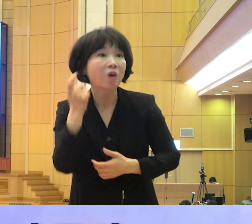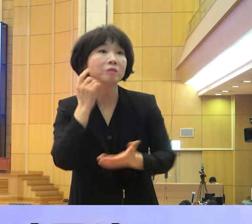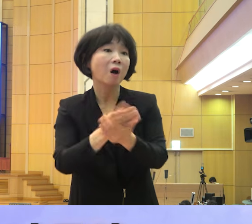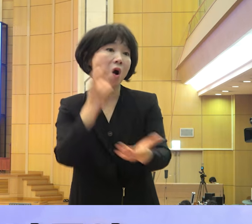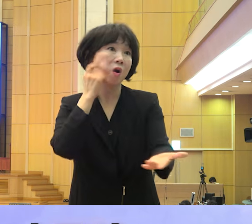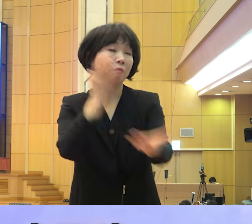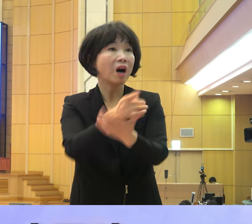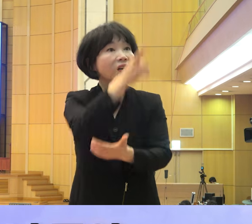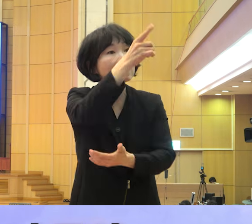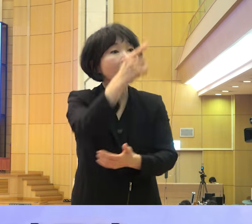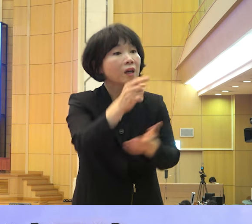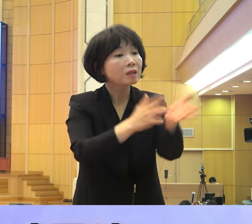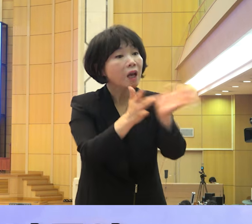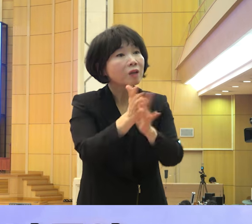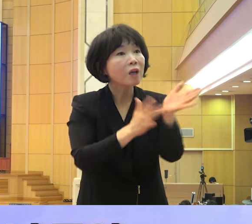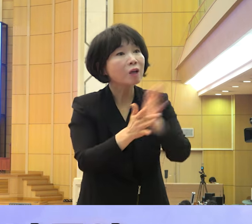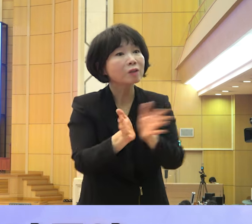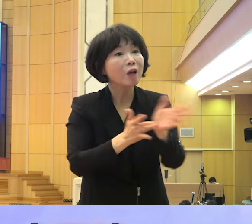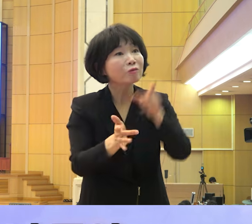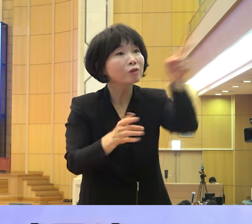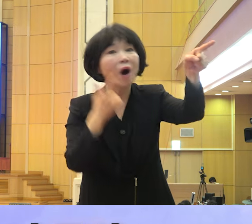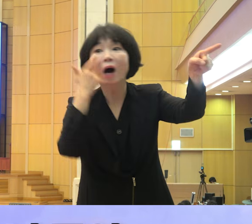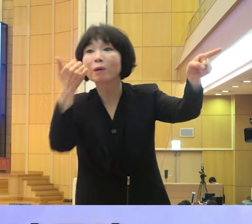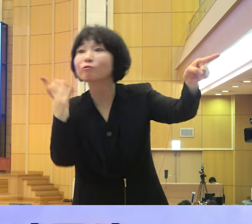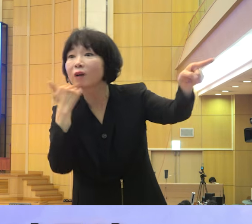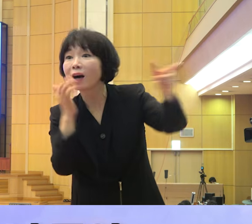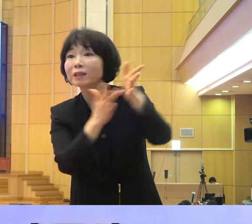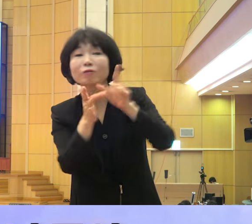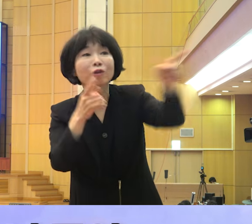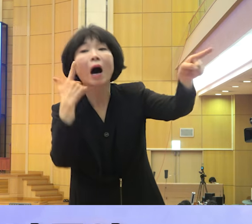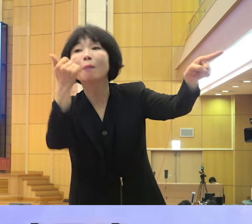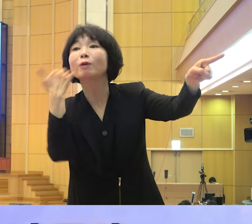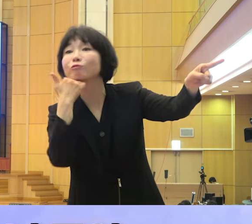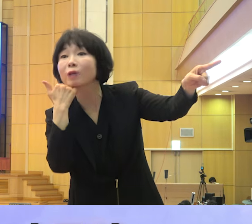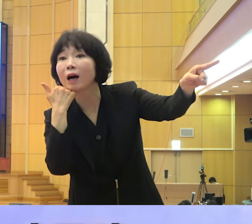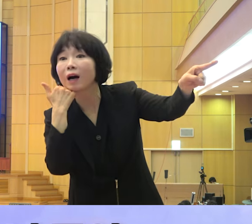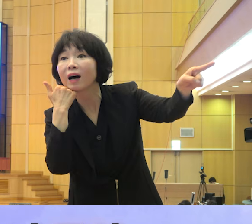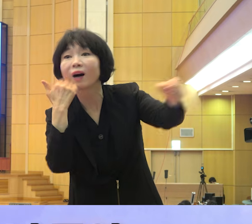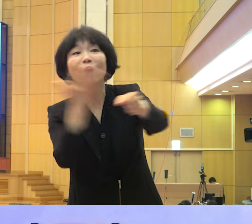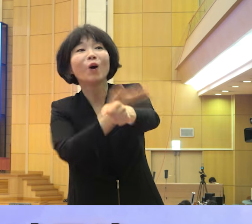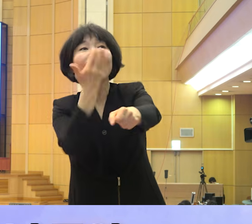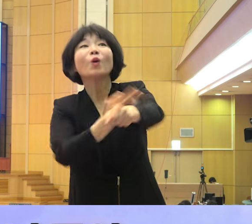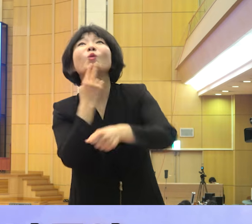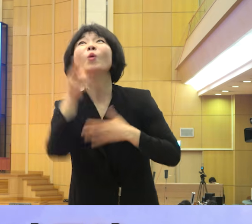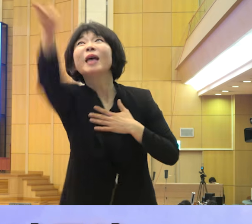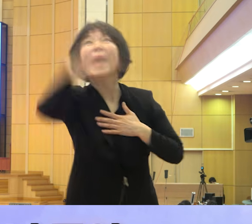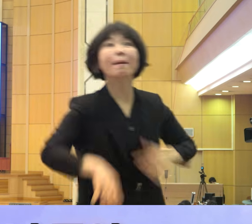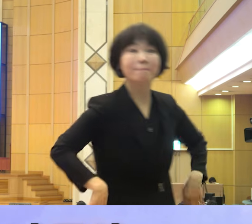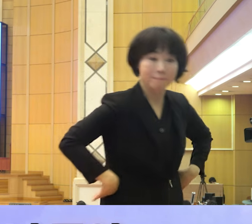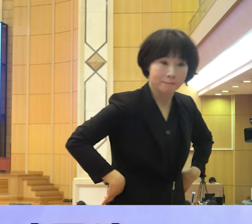너가 지금 요셉의 아들, 너 나사렛 예수지, 네가 무슨 하나님의 아들 예수야,